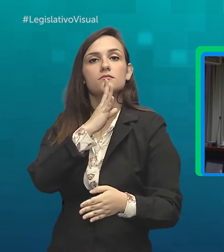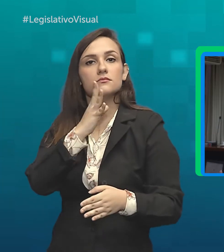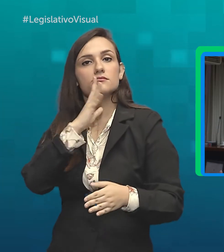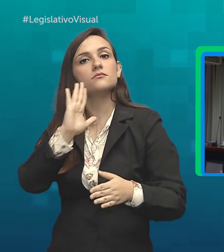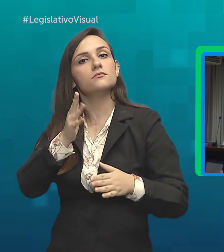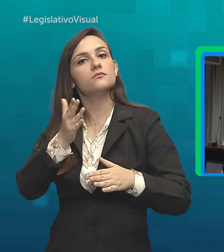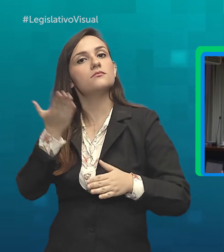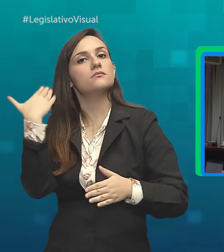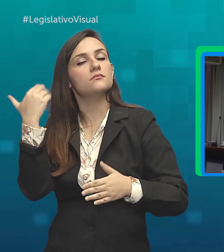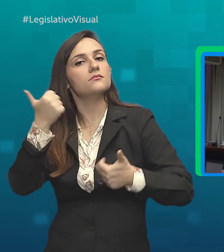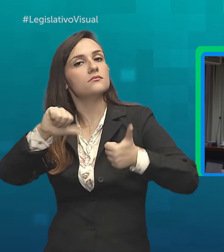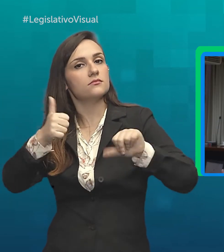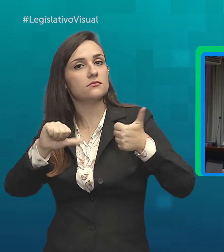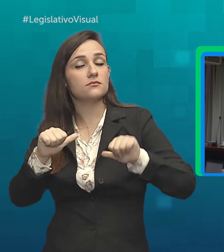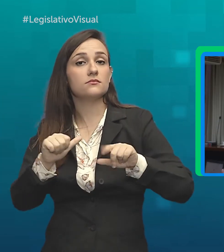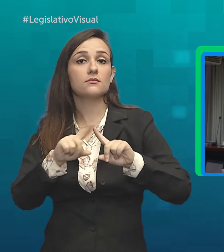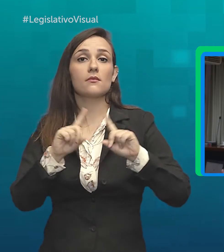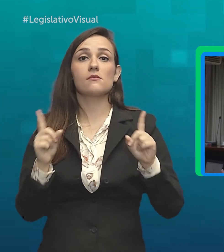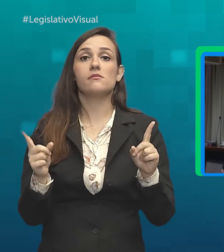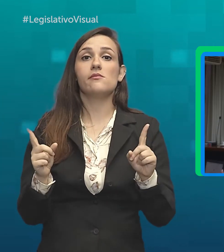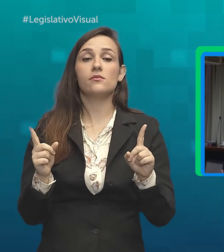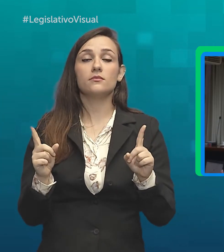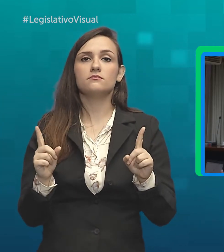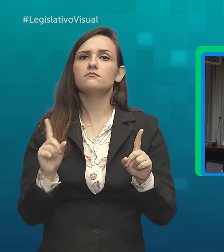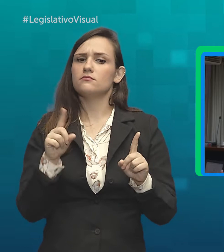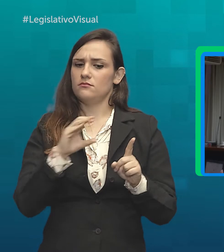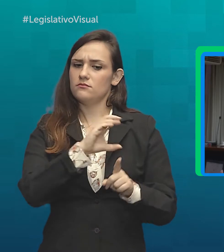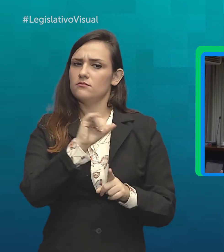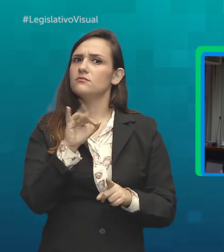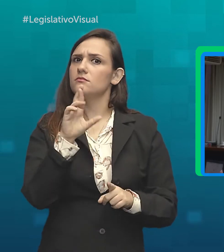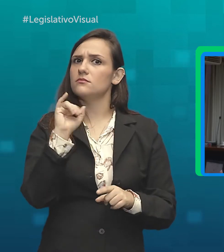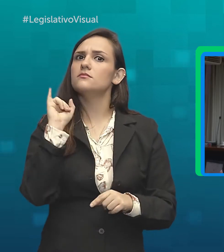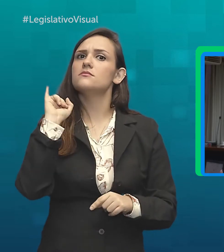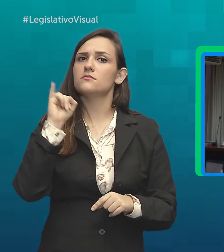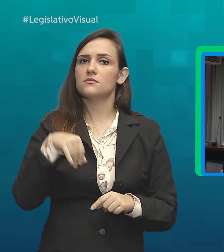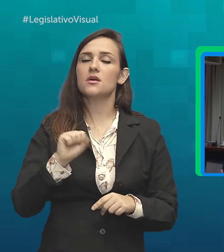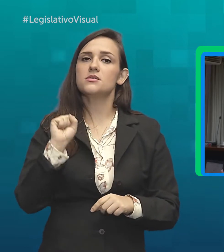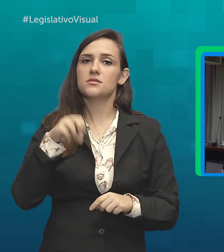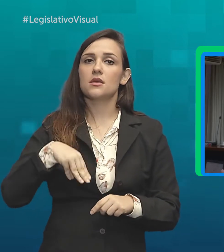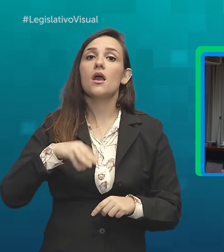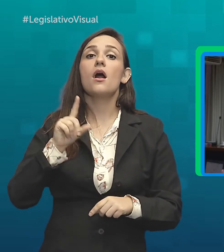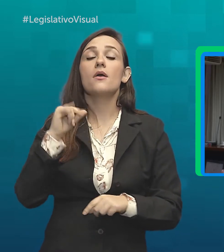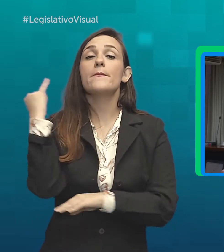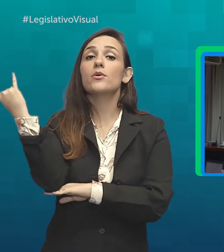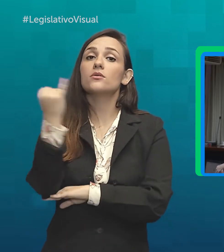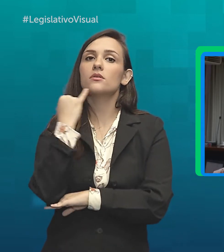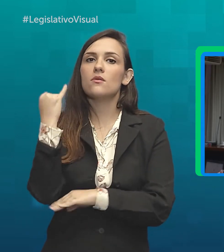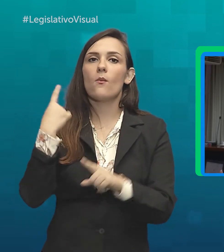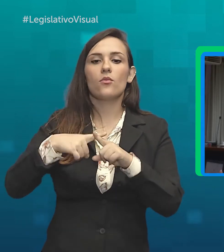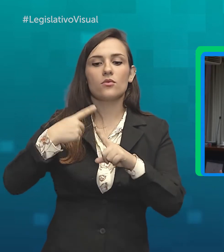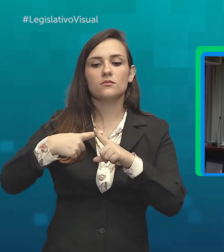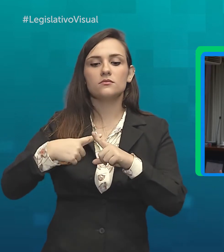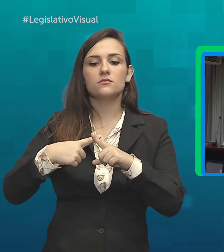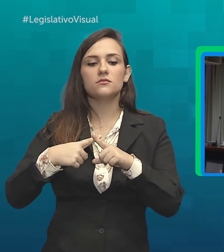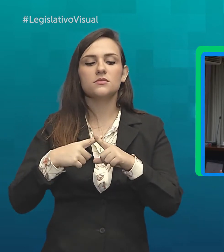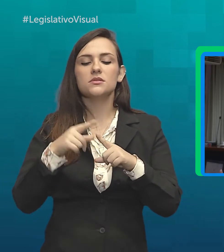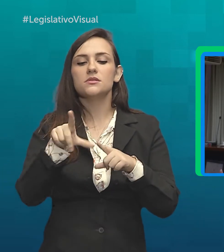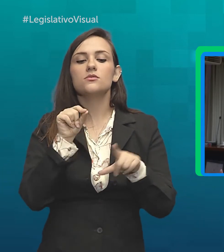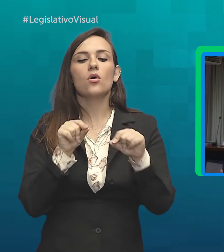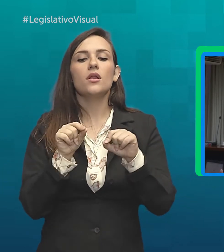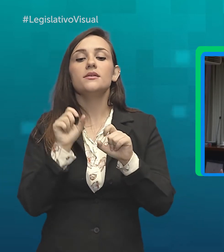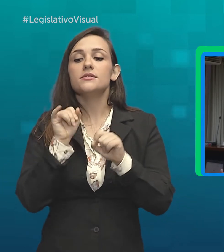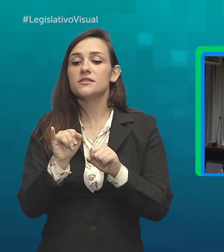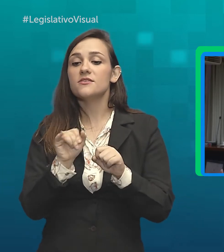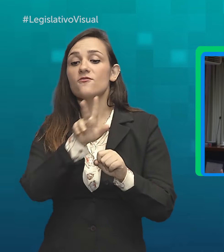já têm a experiência em relatoria em CCJ, e é uma comissão importante, porque ela dita